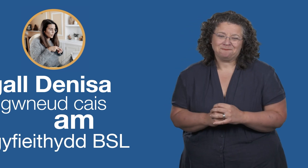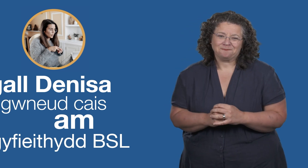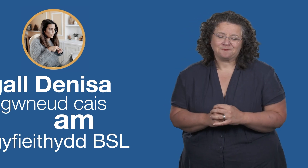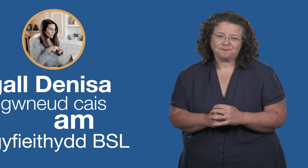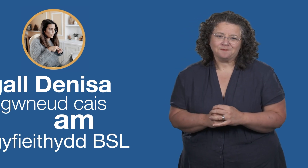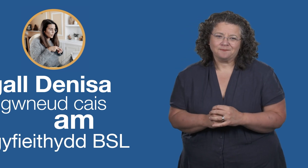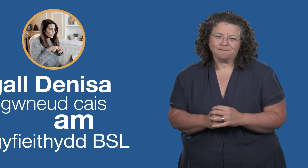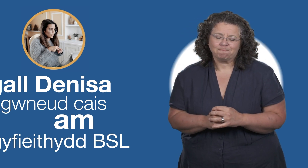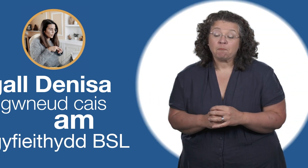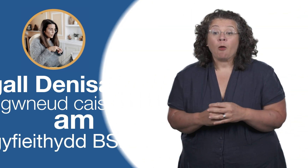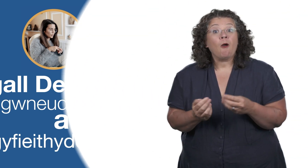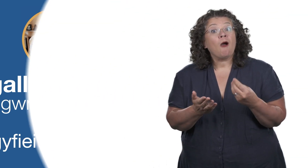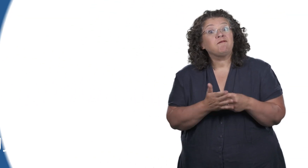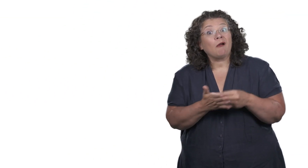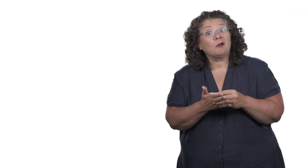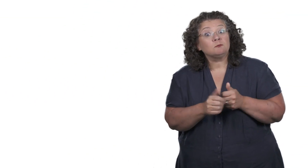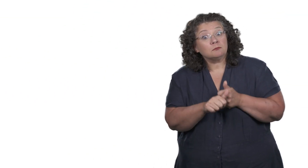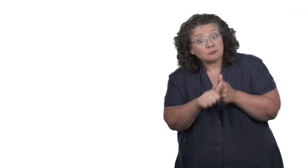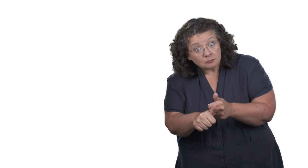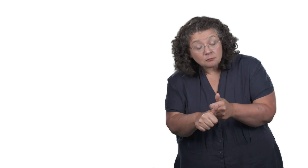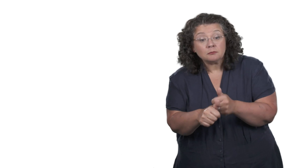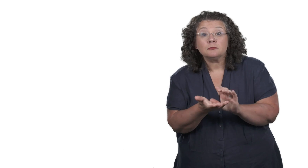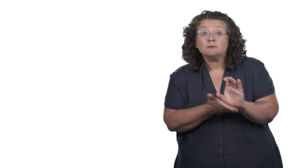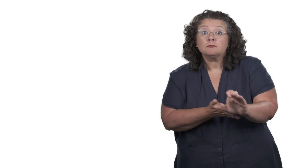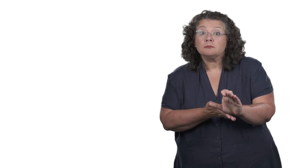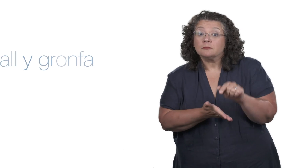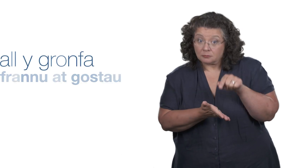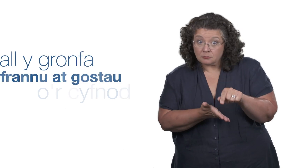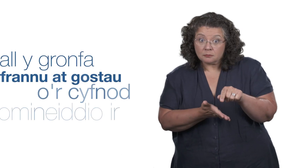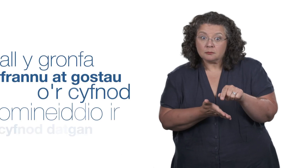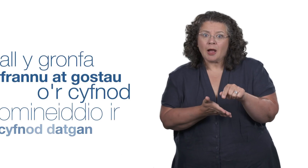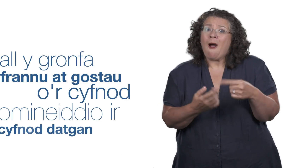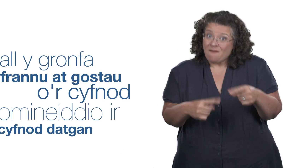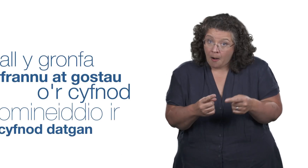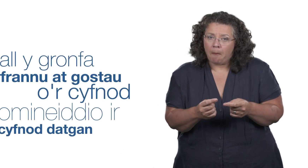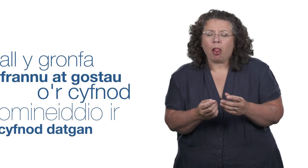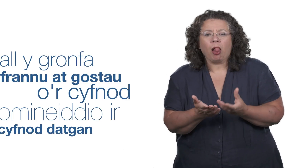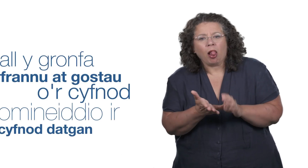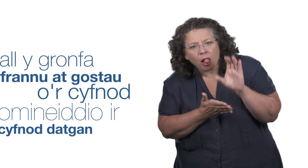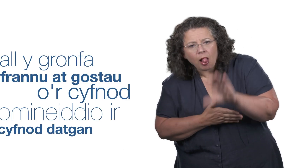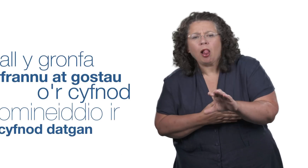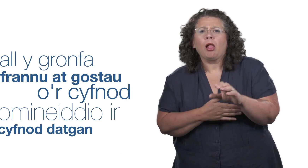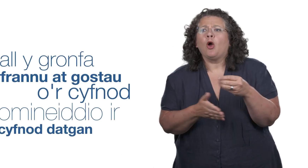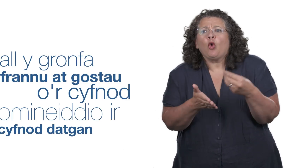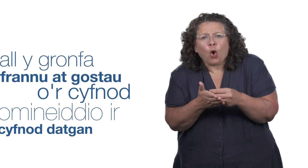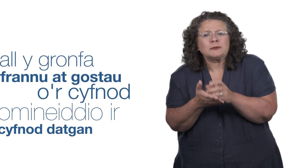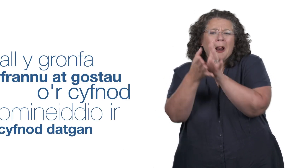BSL. Mae'r cymorth ariannol a ddyfernir gan y Cronfa,